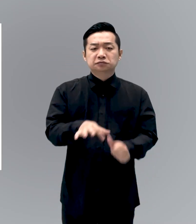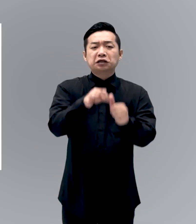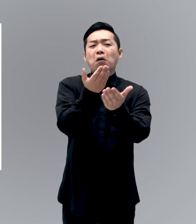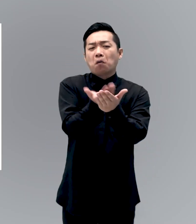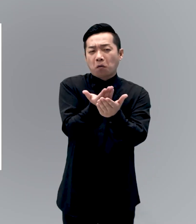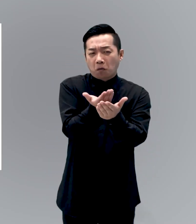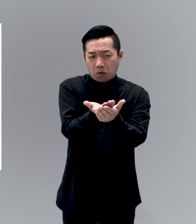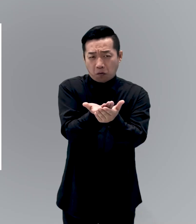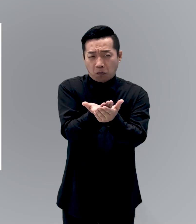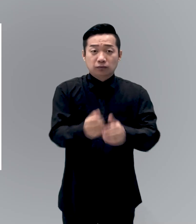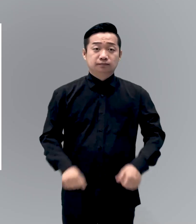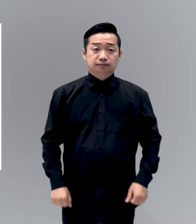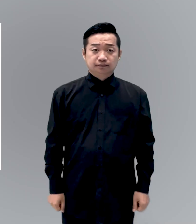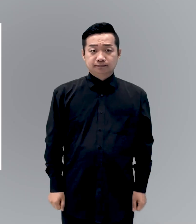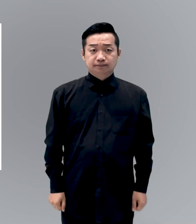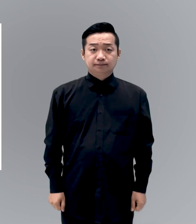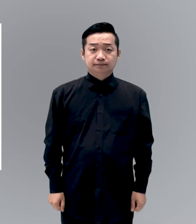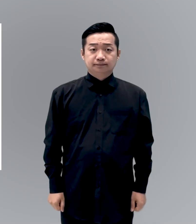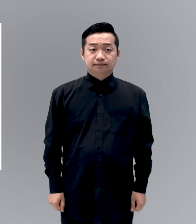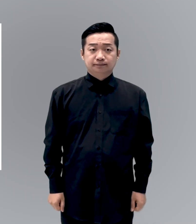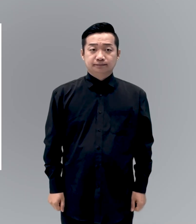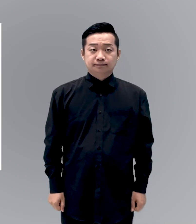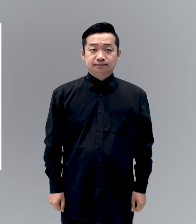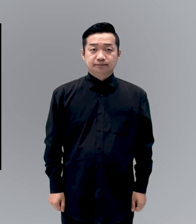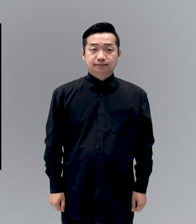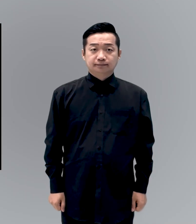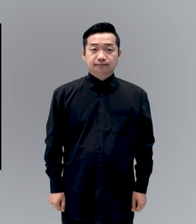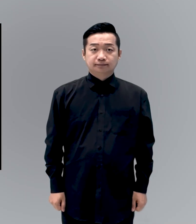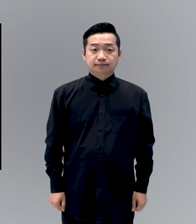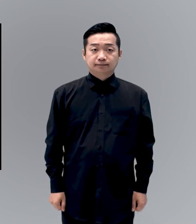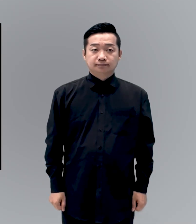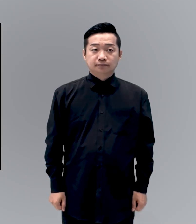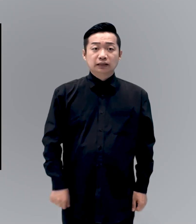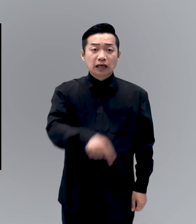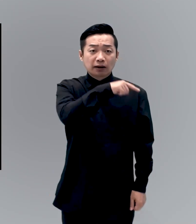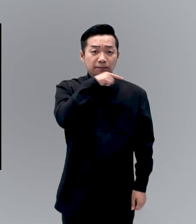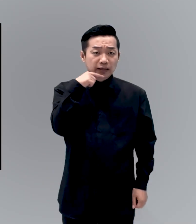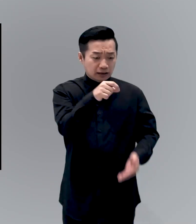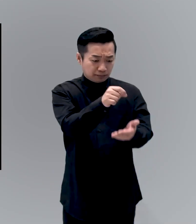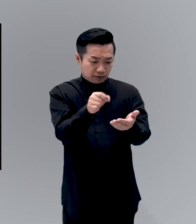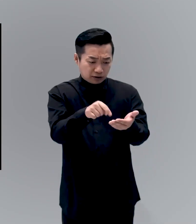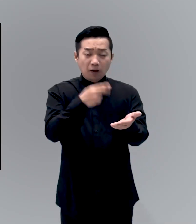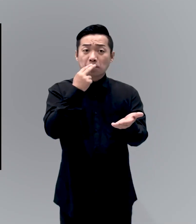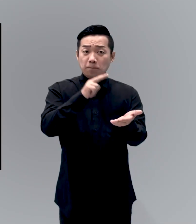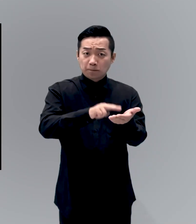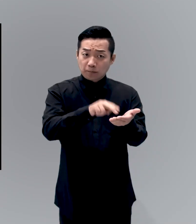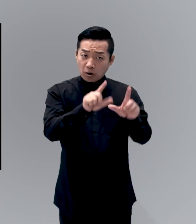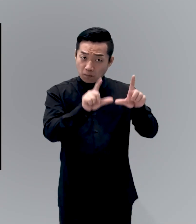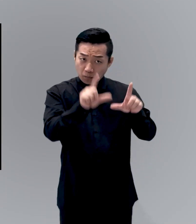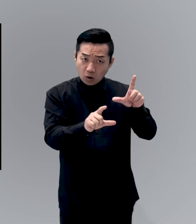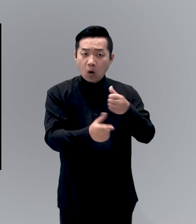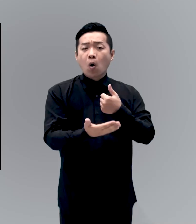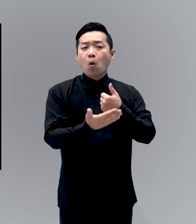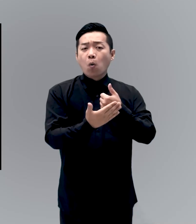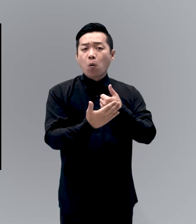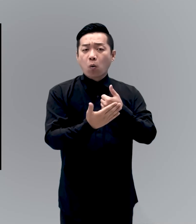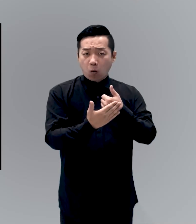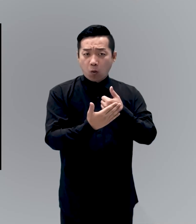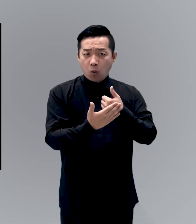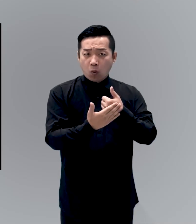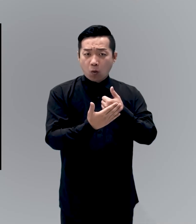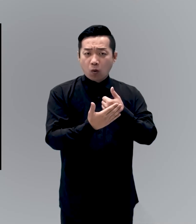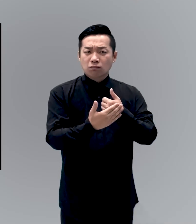직업은 추리 작가이고 죽은 지 얼마 안 된 신참 영혼이다. 어느 날 아침 나는 갑자기 죽었다.